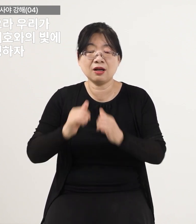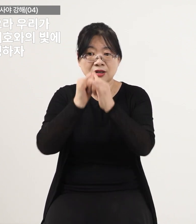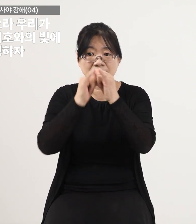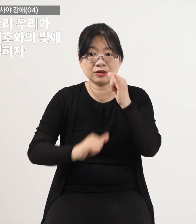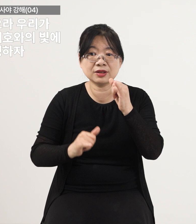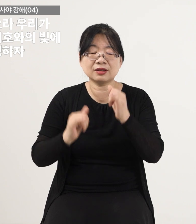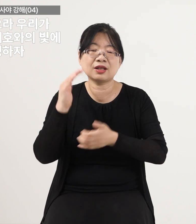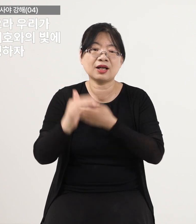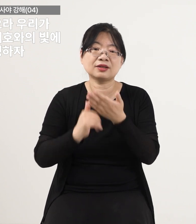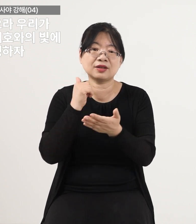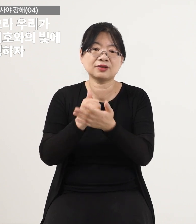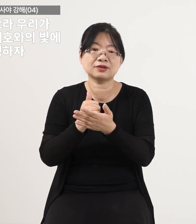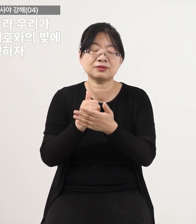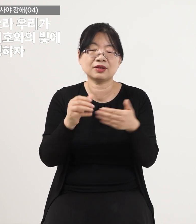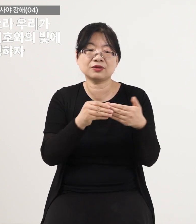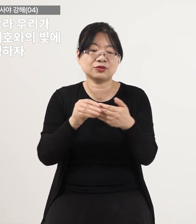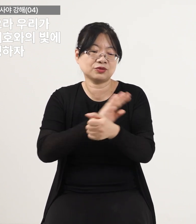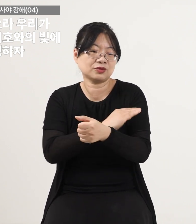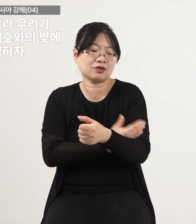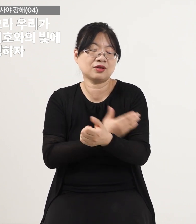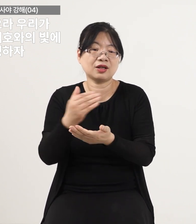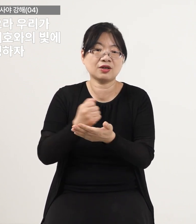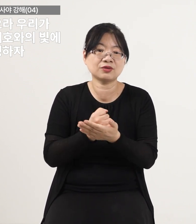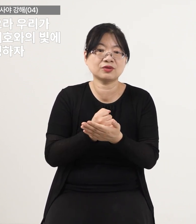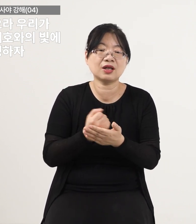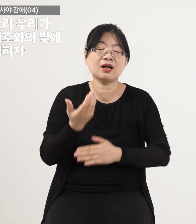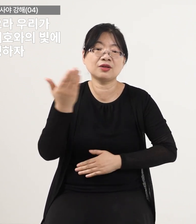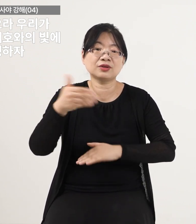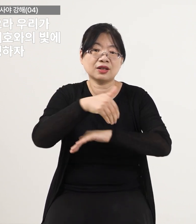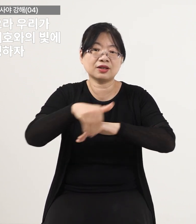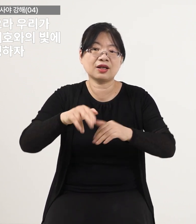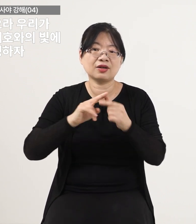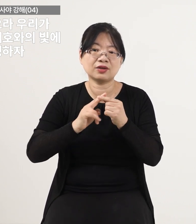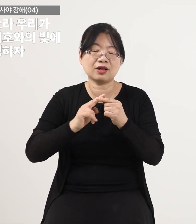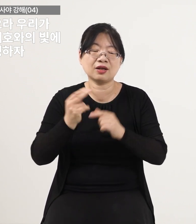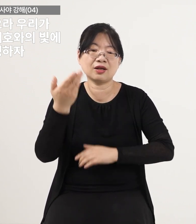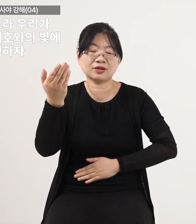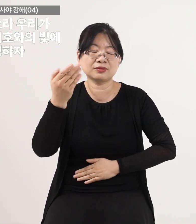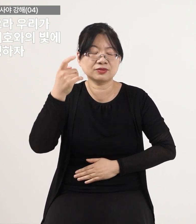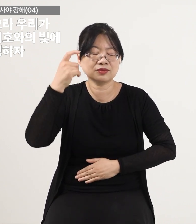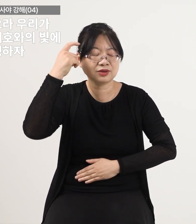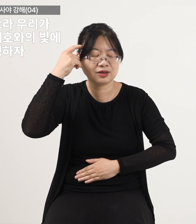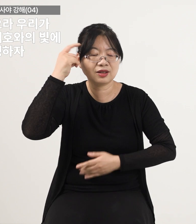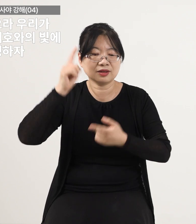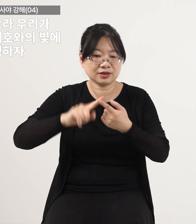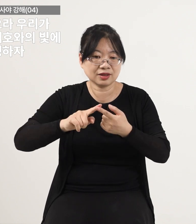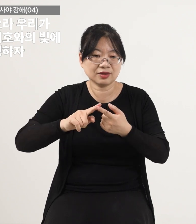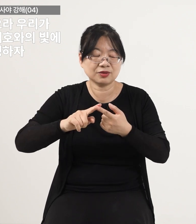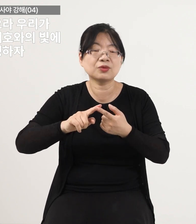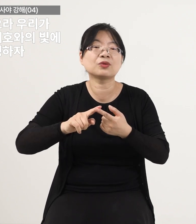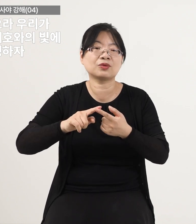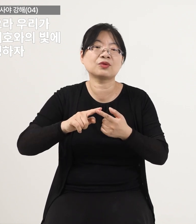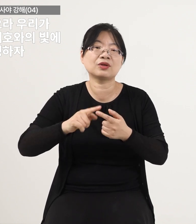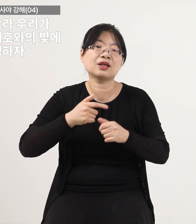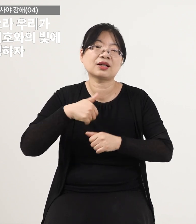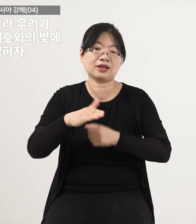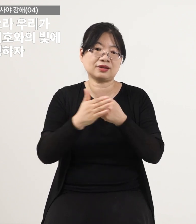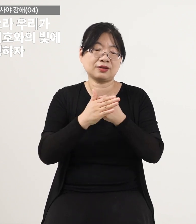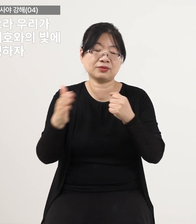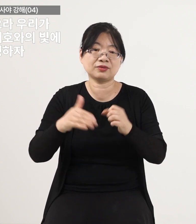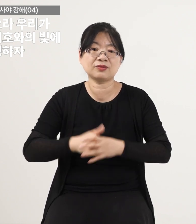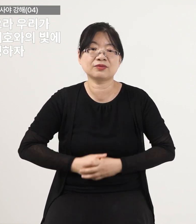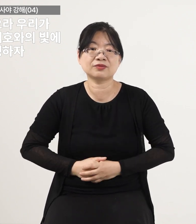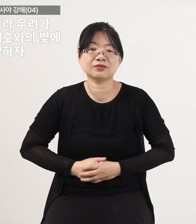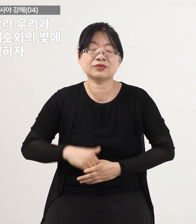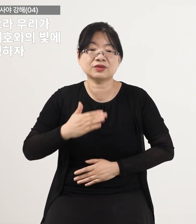역사는 하나님이 주권을 가지고 그분의 계획과 그분의 의도대로 가게 돼 있어요.